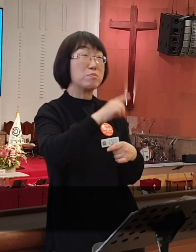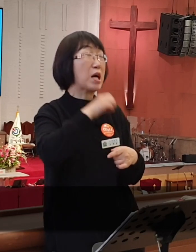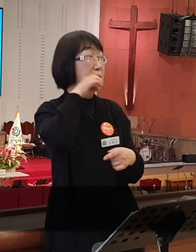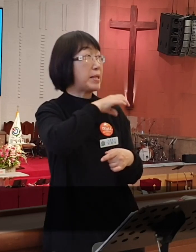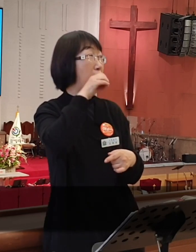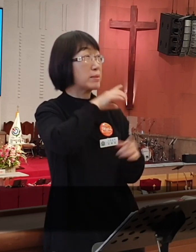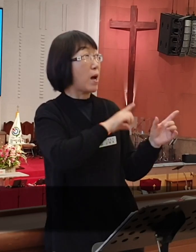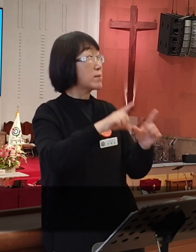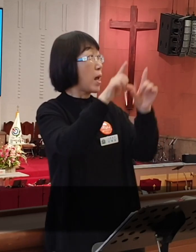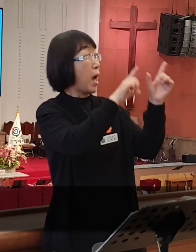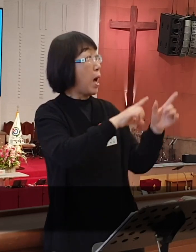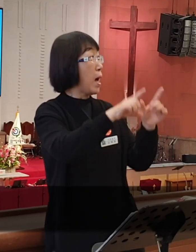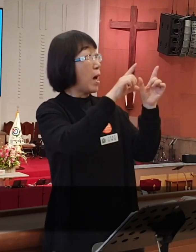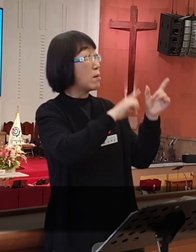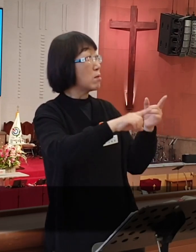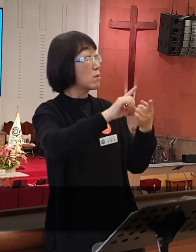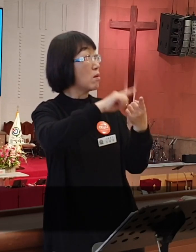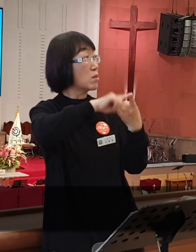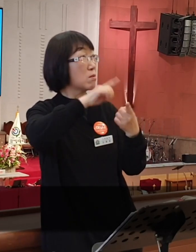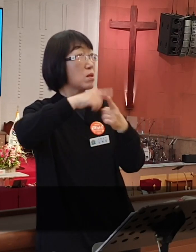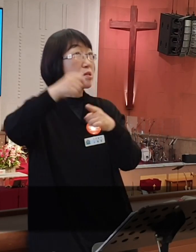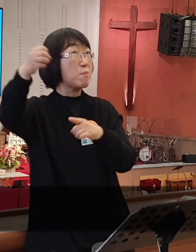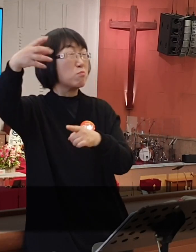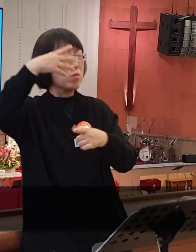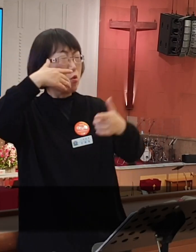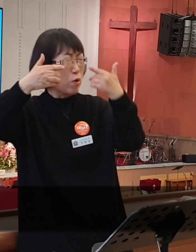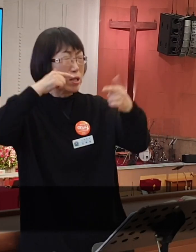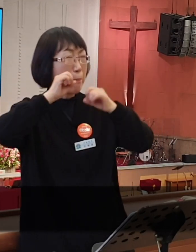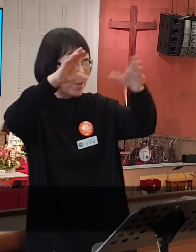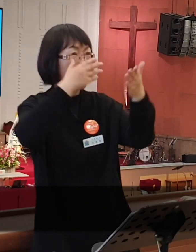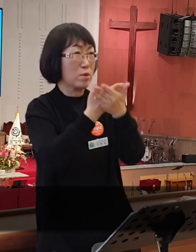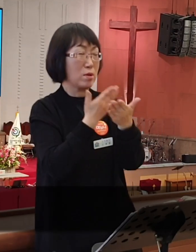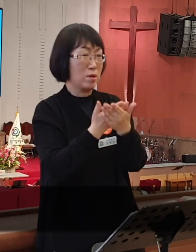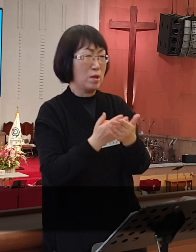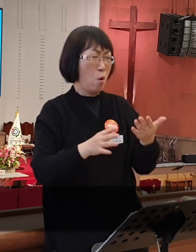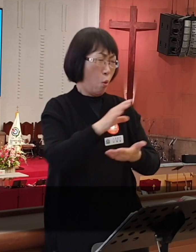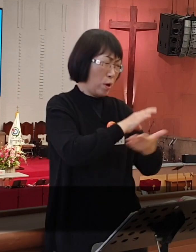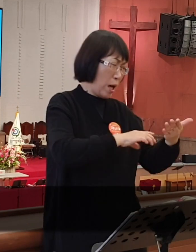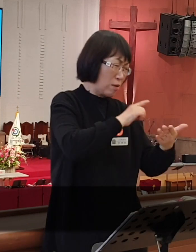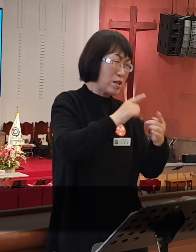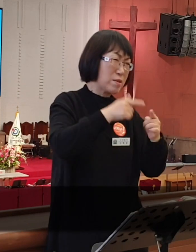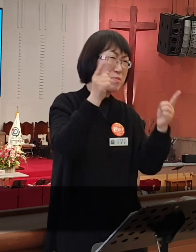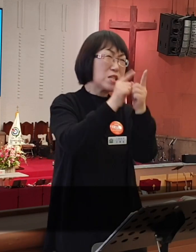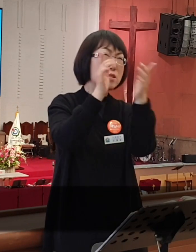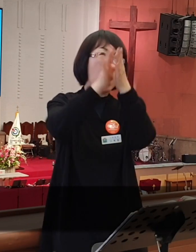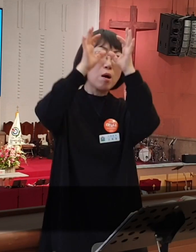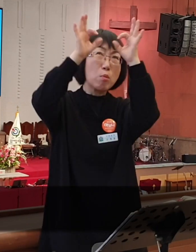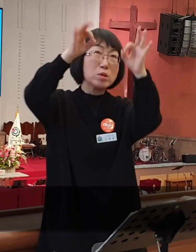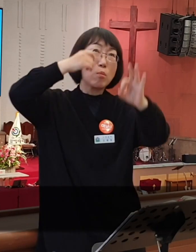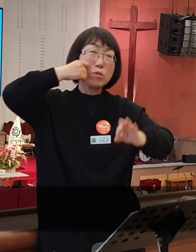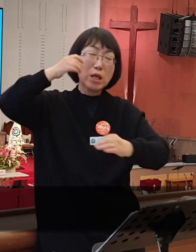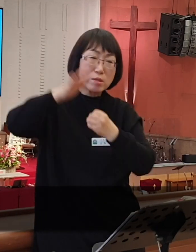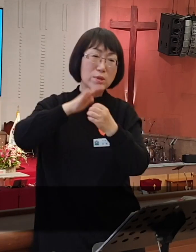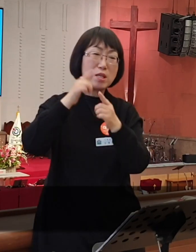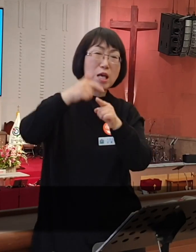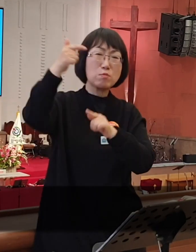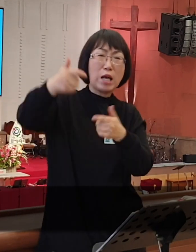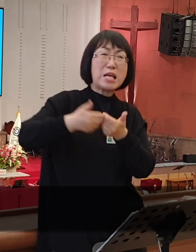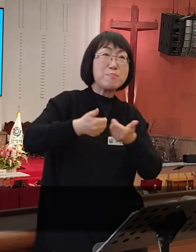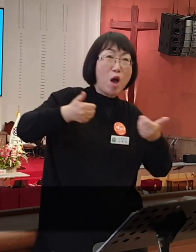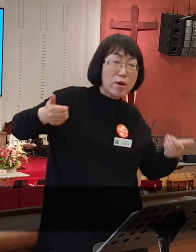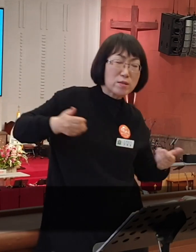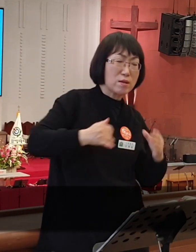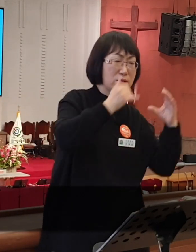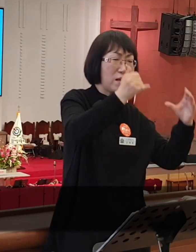살아갑니다. 거기에 대해서 예수님이 분명하게 주시는 말씀입니다. 혼란 가운데 예수님을 직접 보지는 못하지만 이제 예수님과